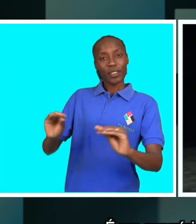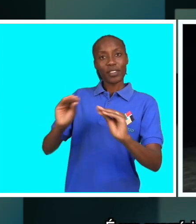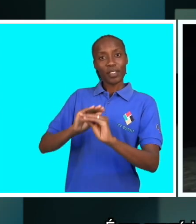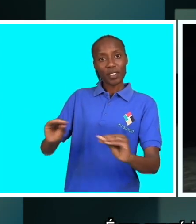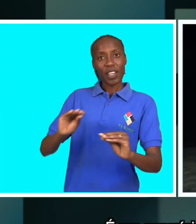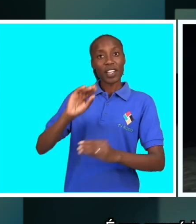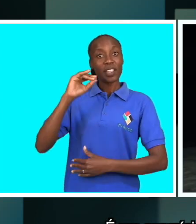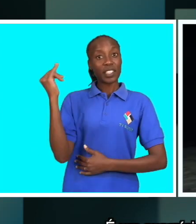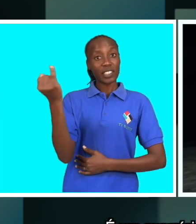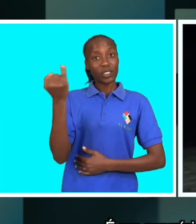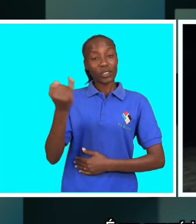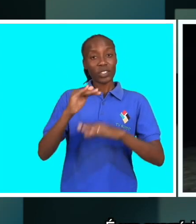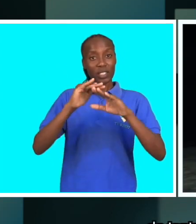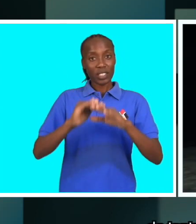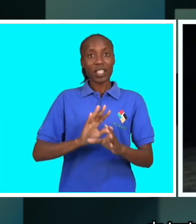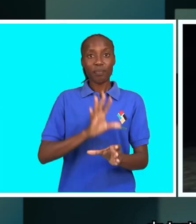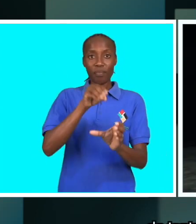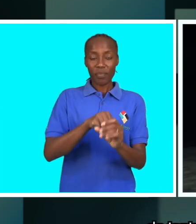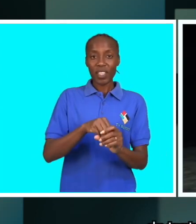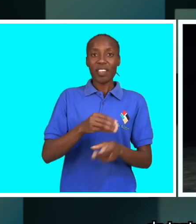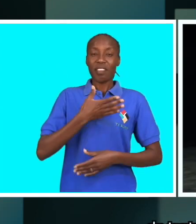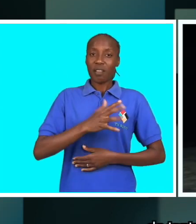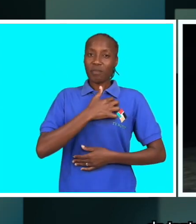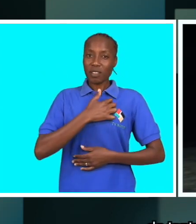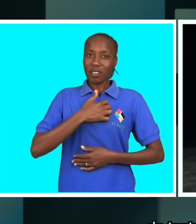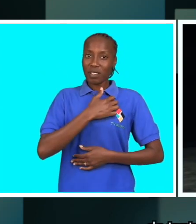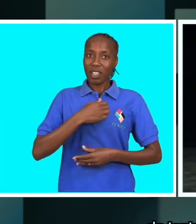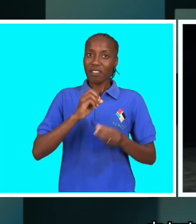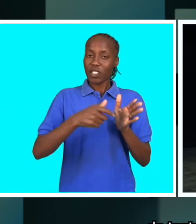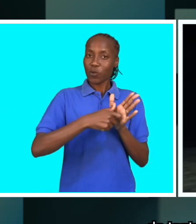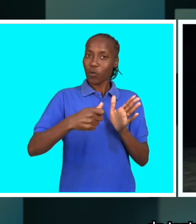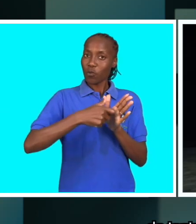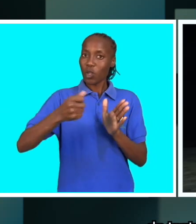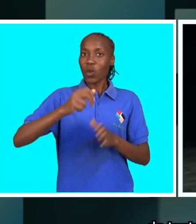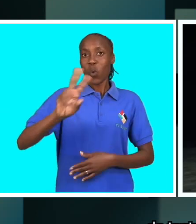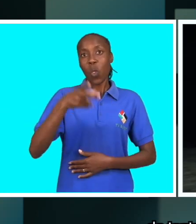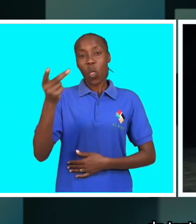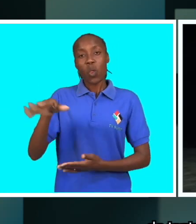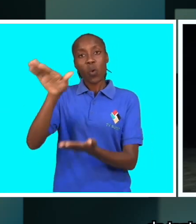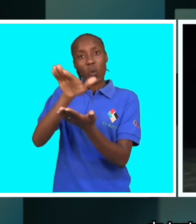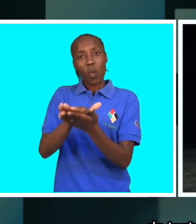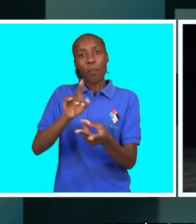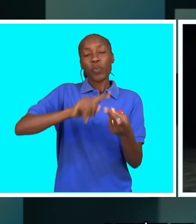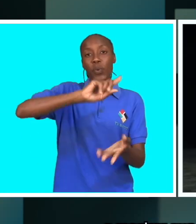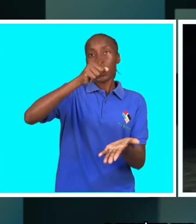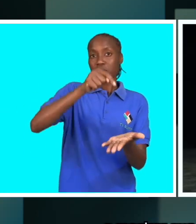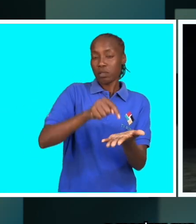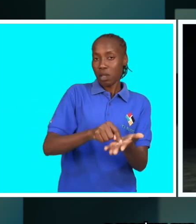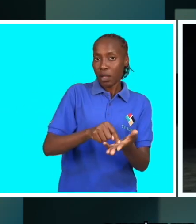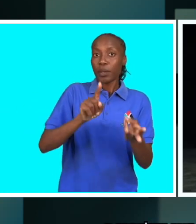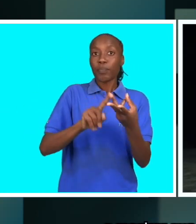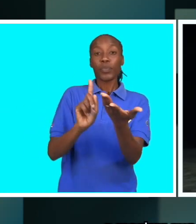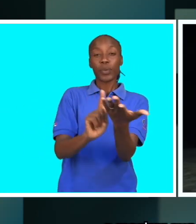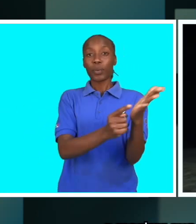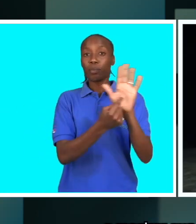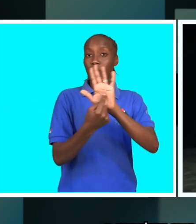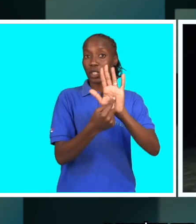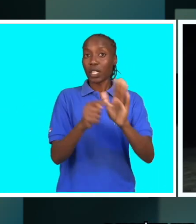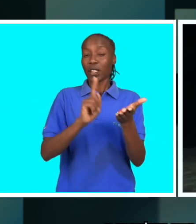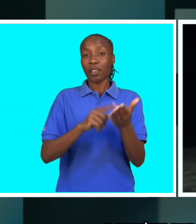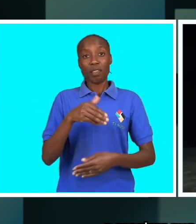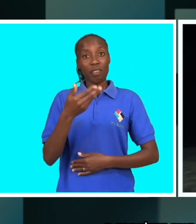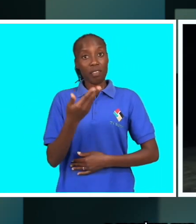as instituições que estão envolvidas, de tentar replicar, tanto neste espaço como noutros espaços pela cidade. E mostrar que é